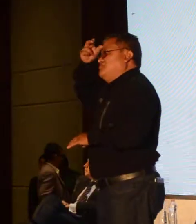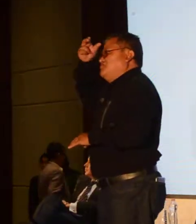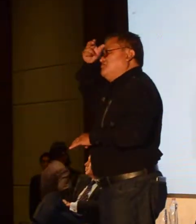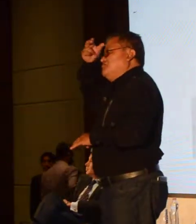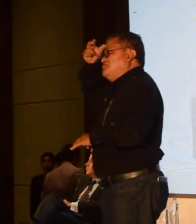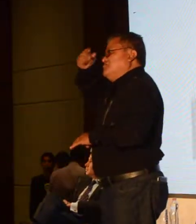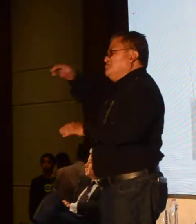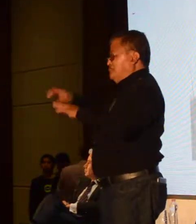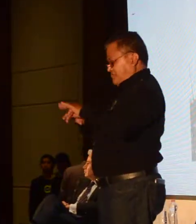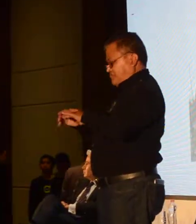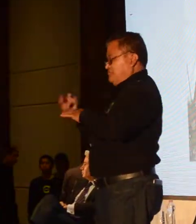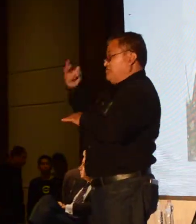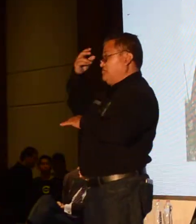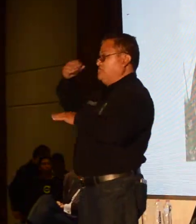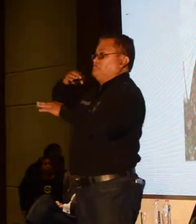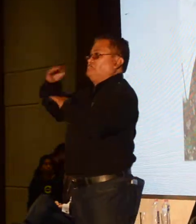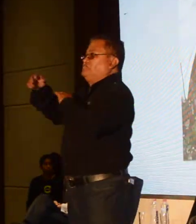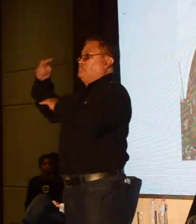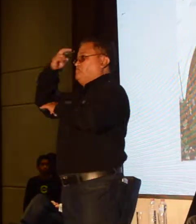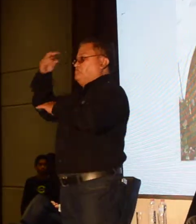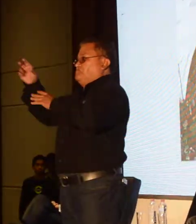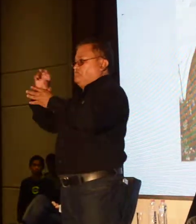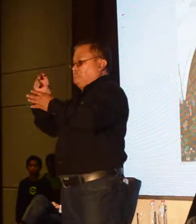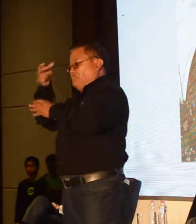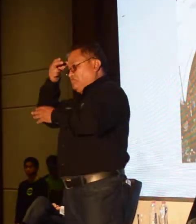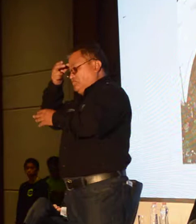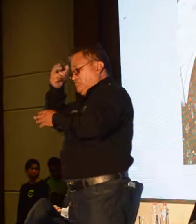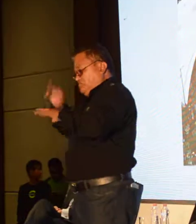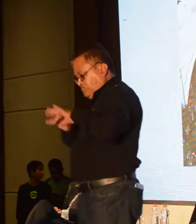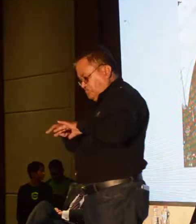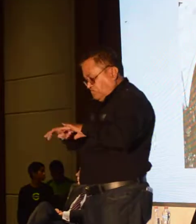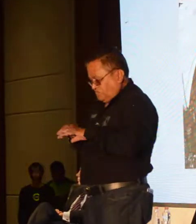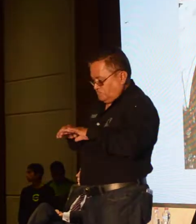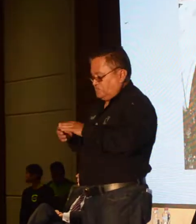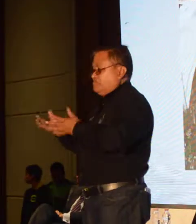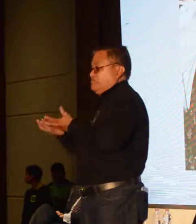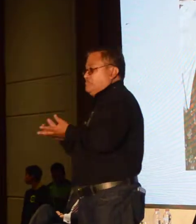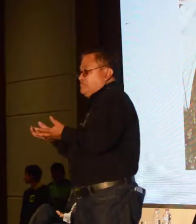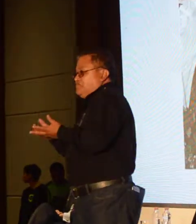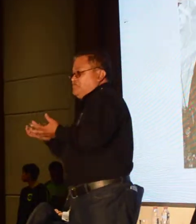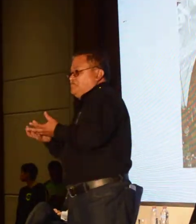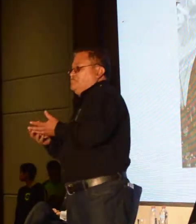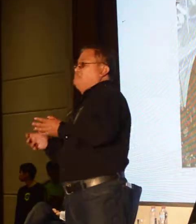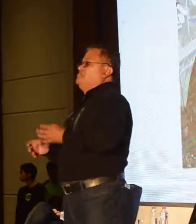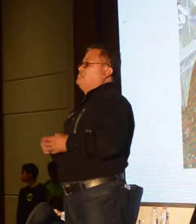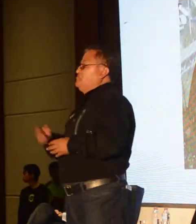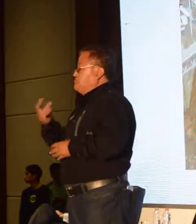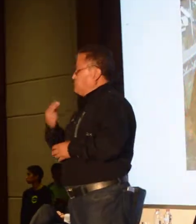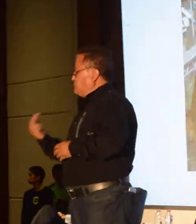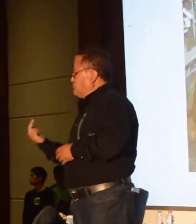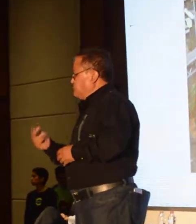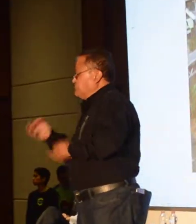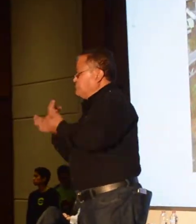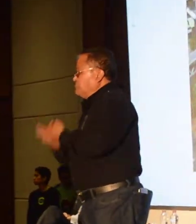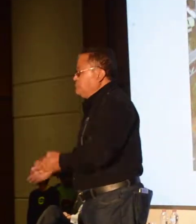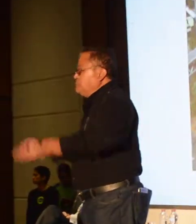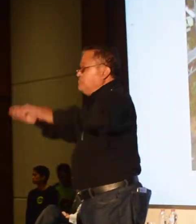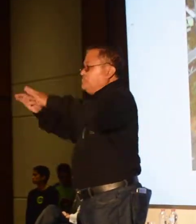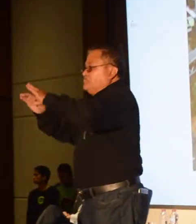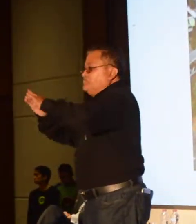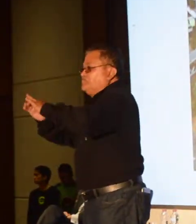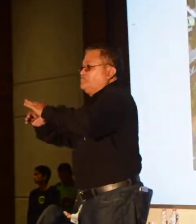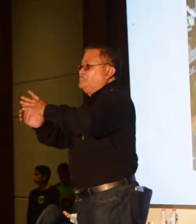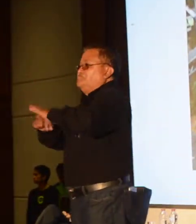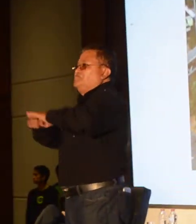la información y la comunicación, impulsar a la Ciudad de México como una auténtica ciudad inteligente, con estándares internacionales,